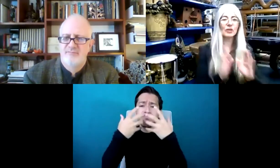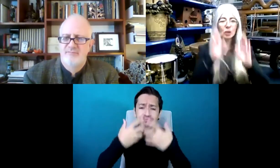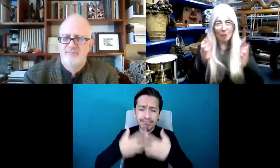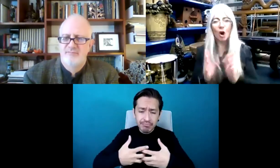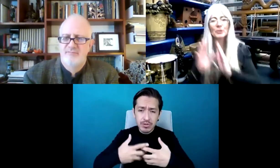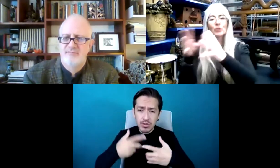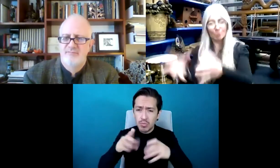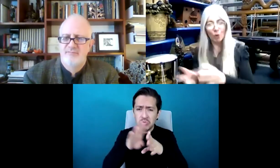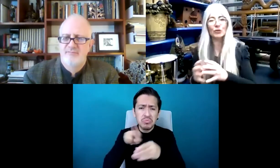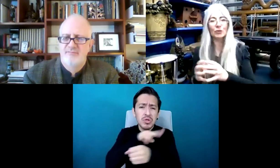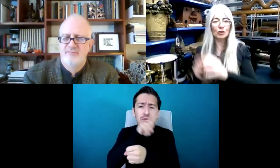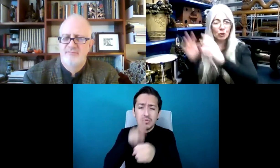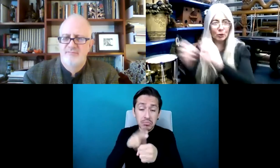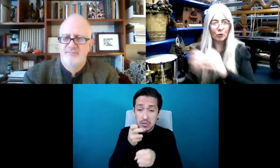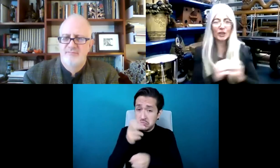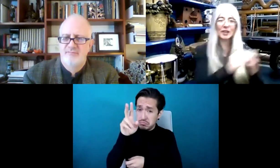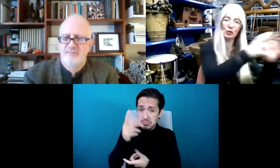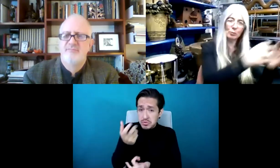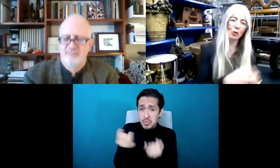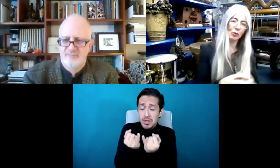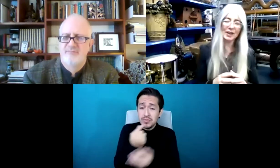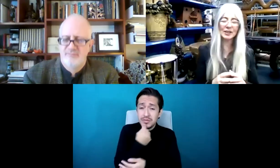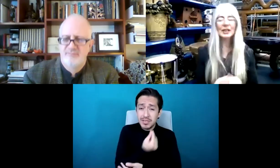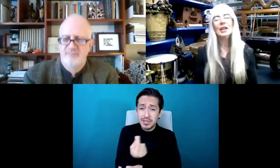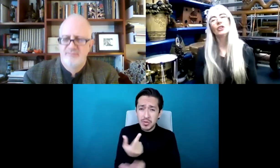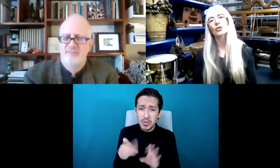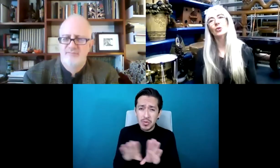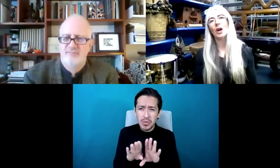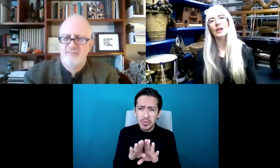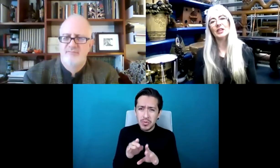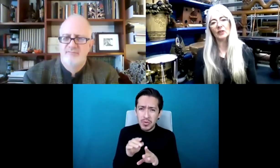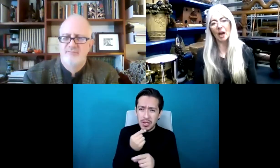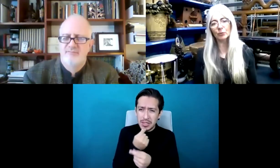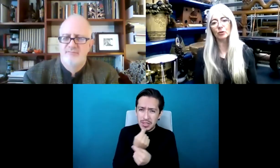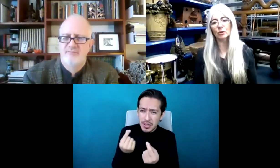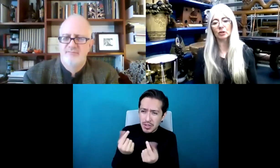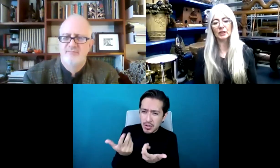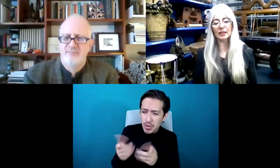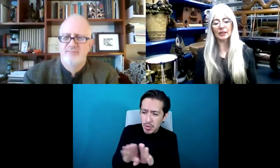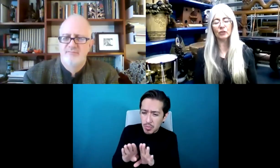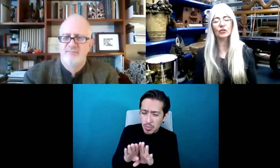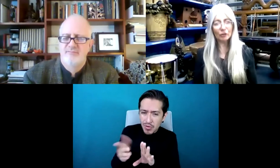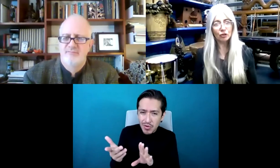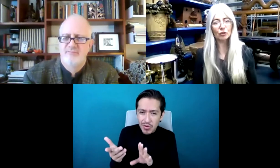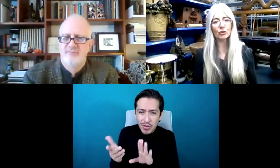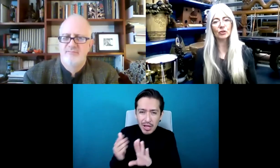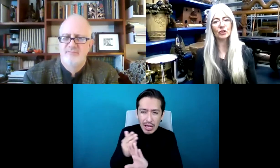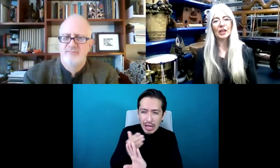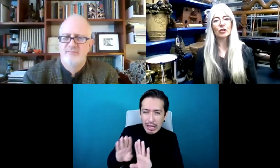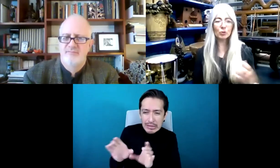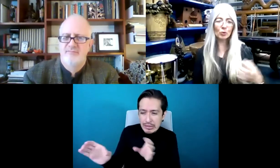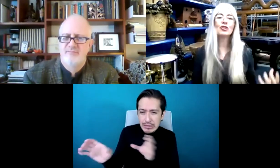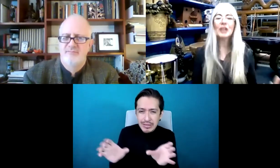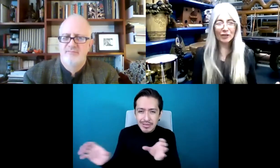Eso es lo que hacen los niños. No están poniendo a las personas en